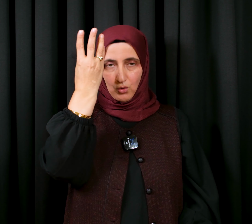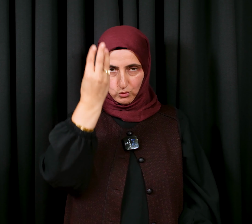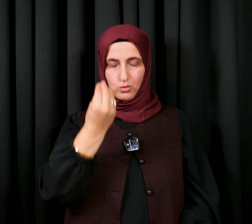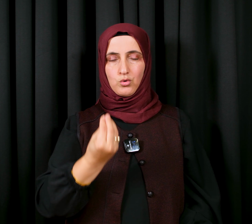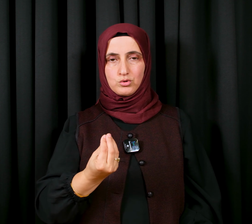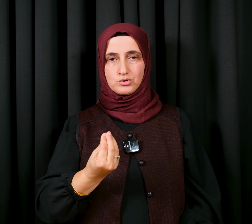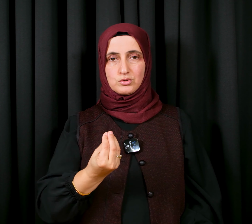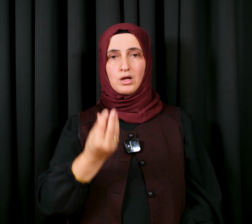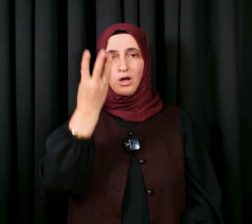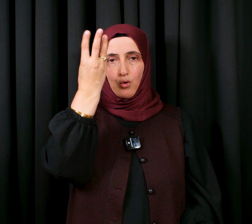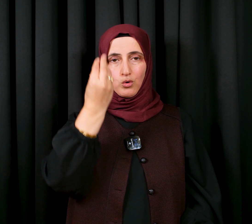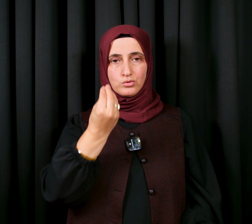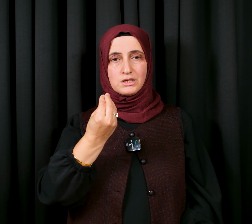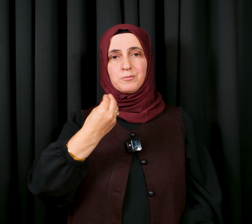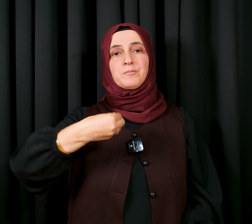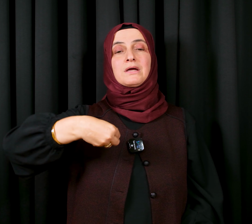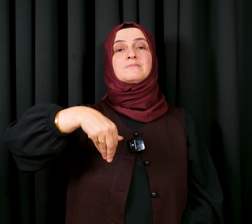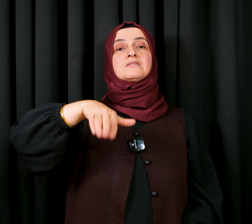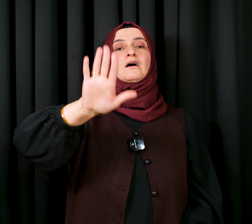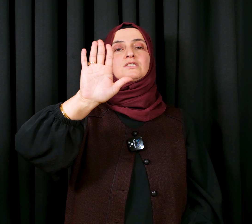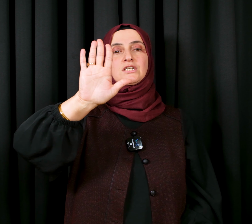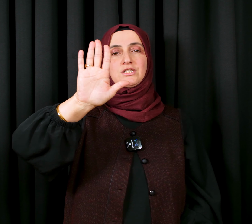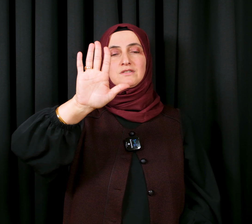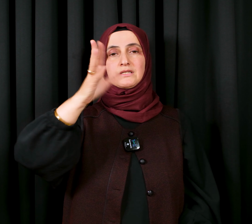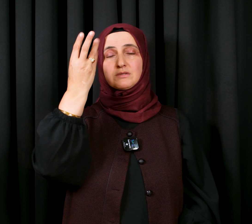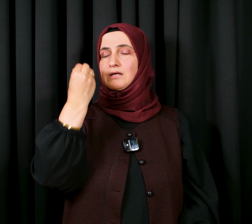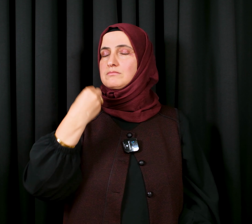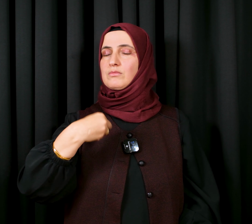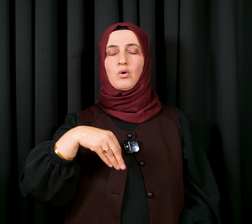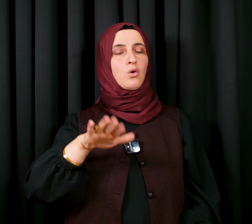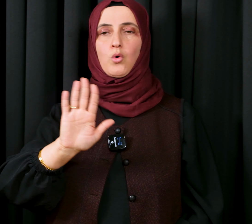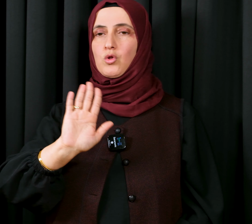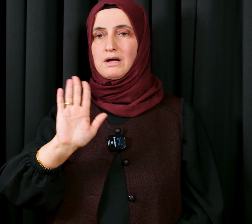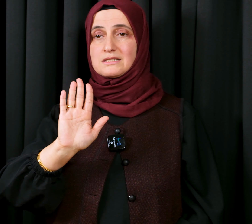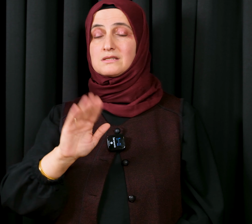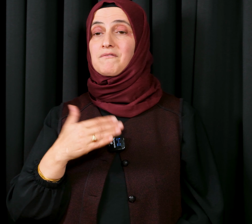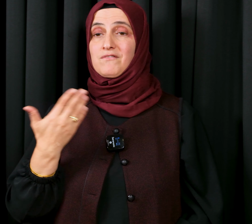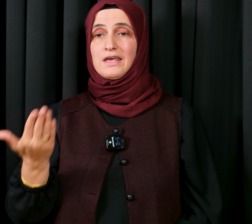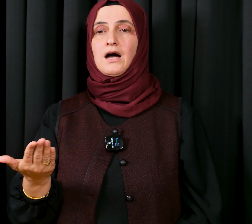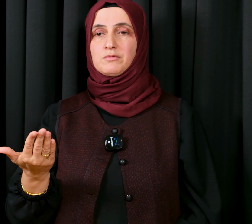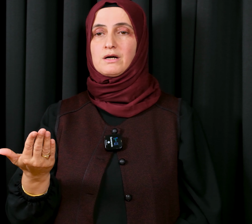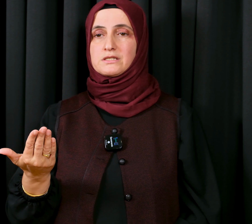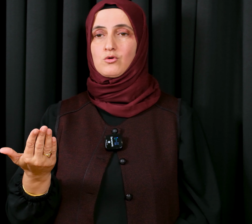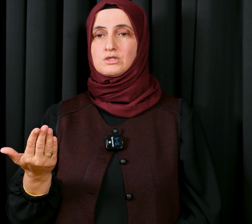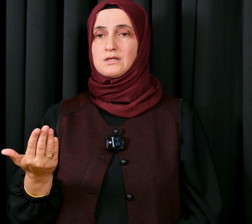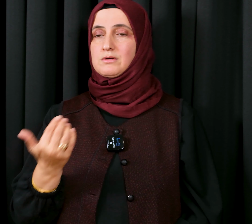Olur. Olur yapıp elimizi karşıya çevirdiğimizde olmaz. Veya bir başka gösterin.